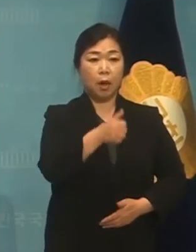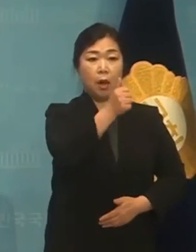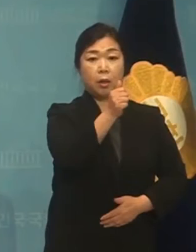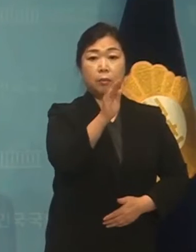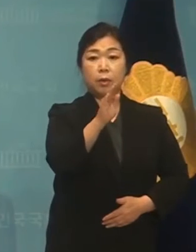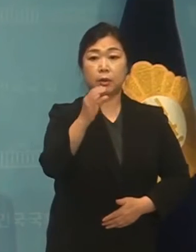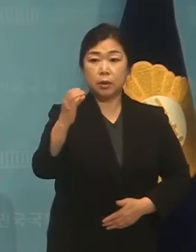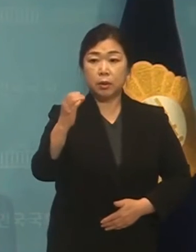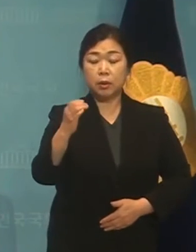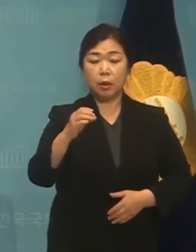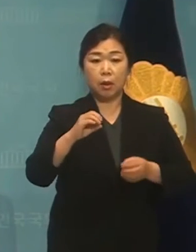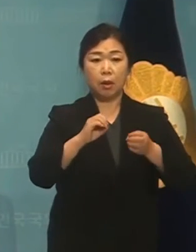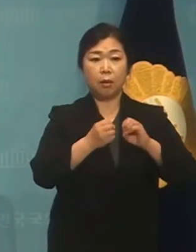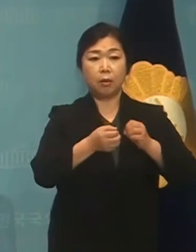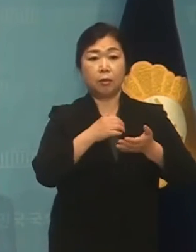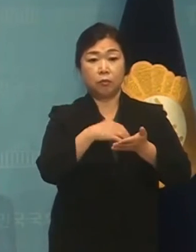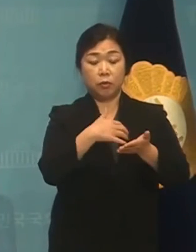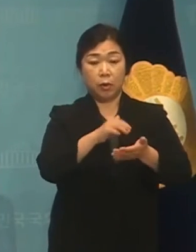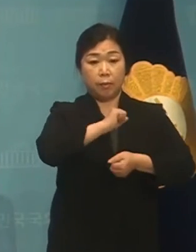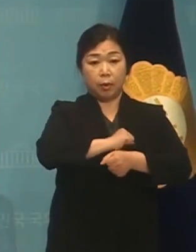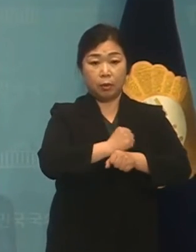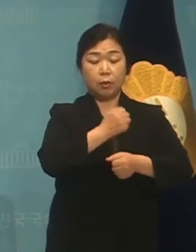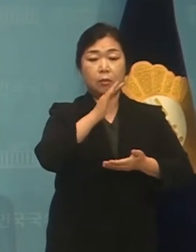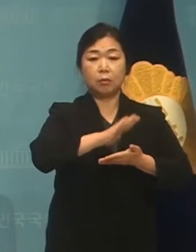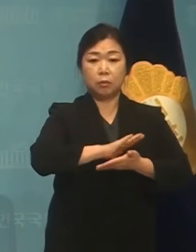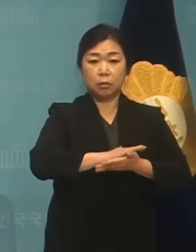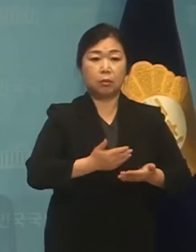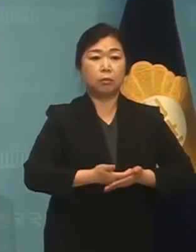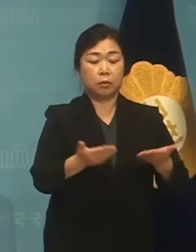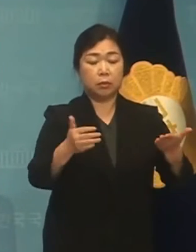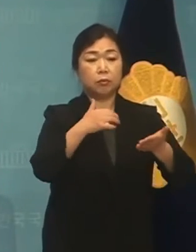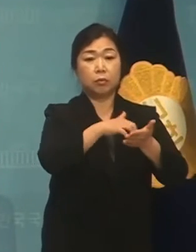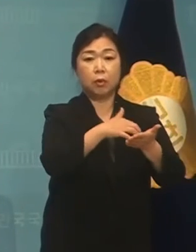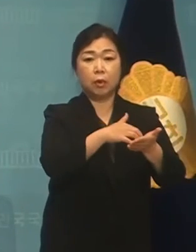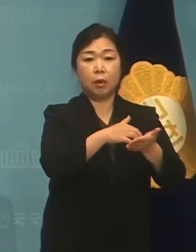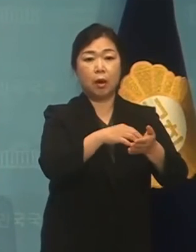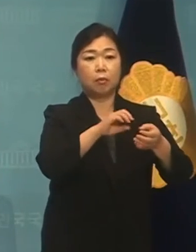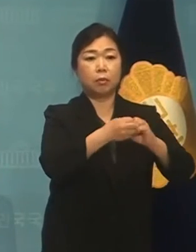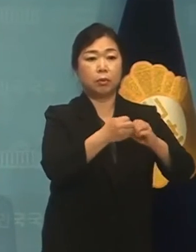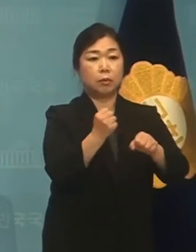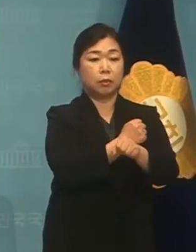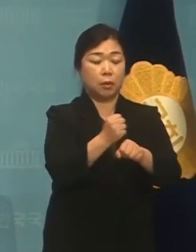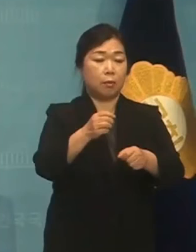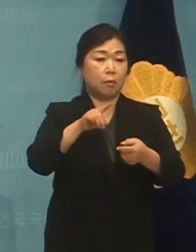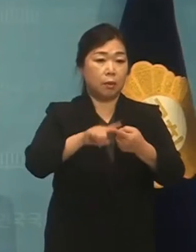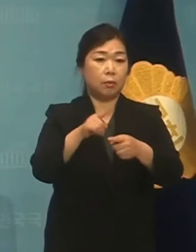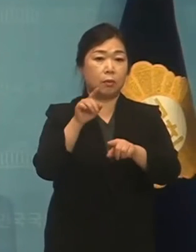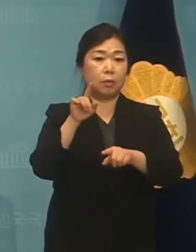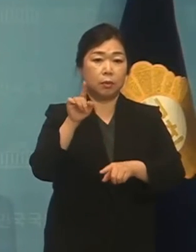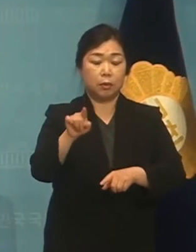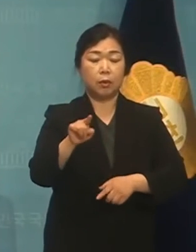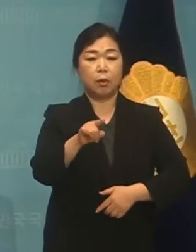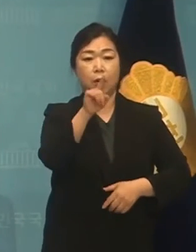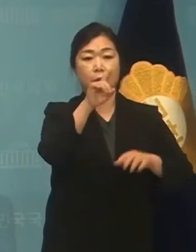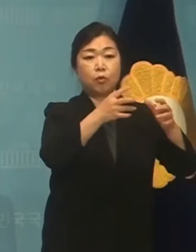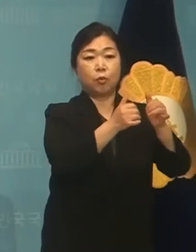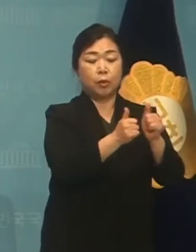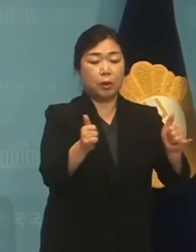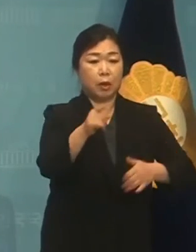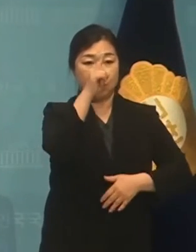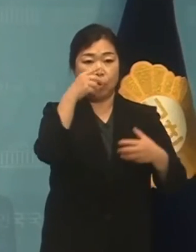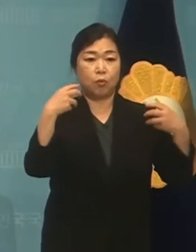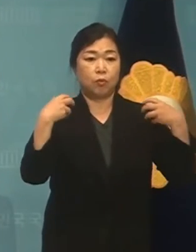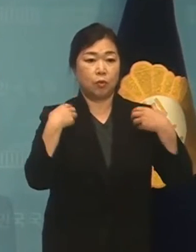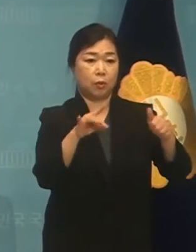ABC 부수공사 조작의 가장 큰 문제는 이것이 국민과 정부를 속인 사기라는